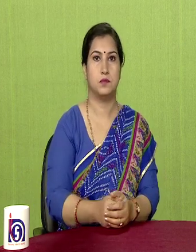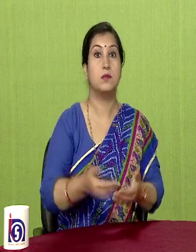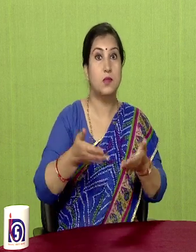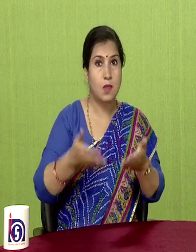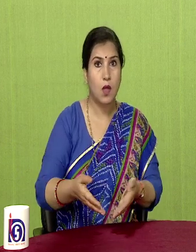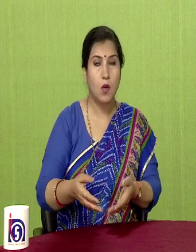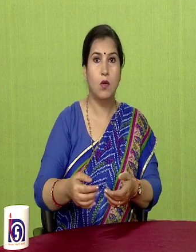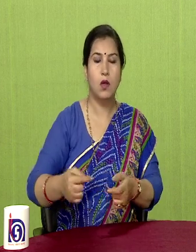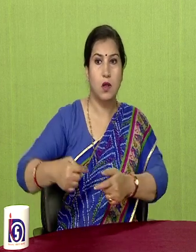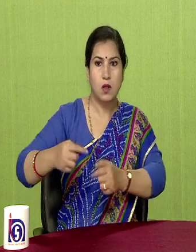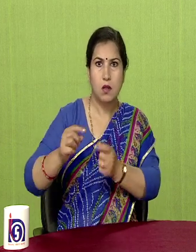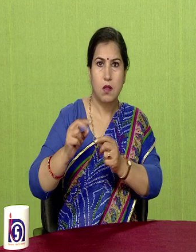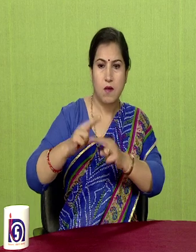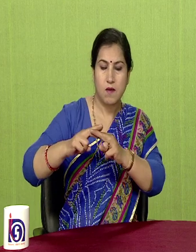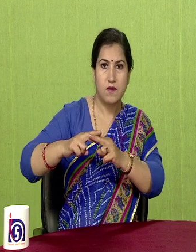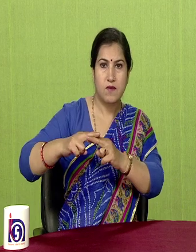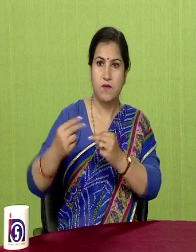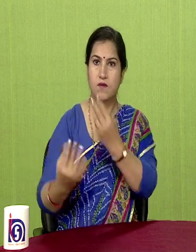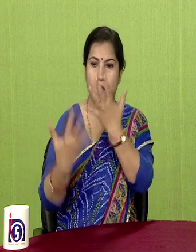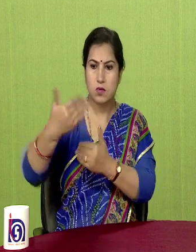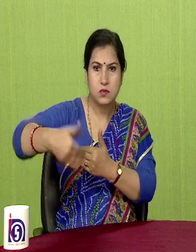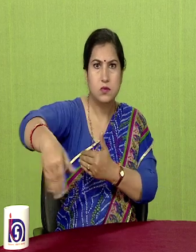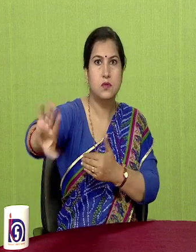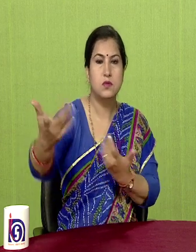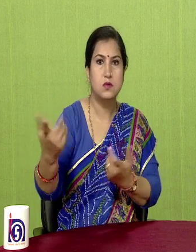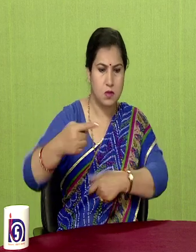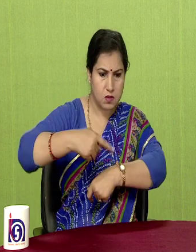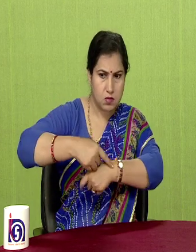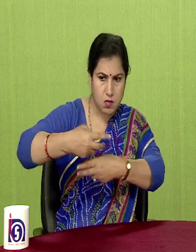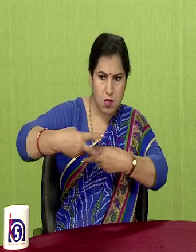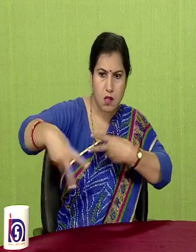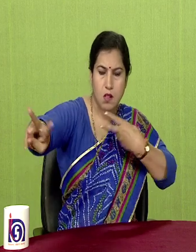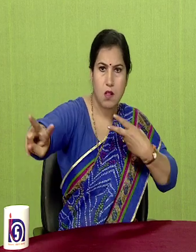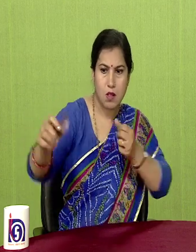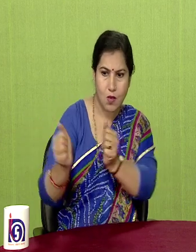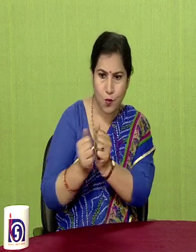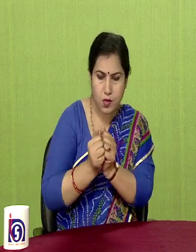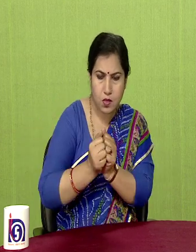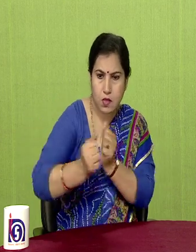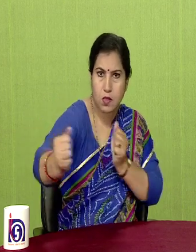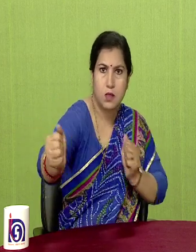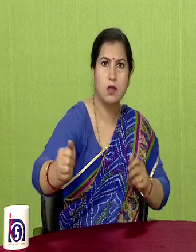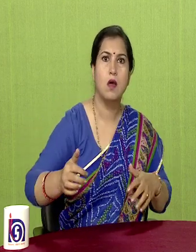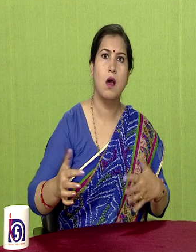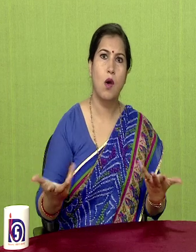और दूसरा संकेत यह भी महत्वपूर्ण है, वह है कि कबहु न कीन मोर मन